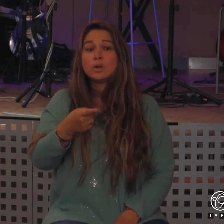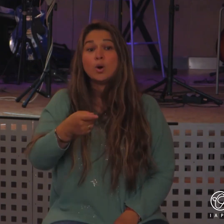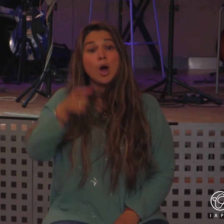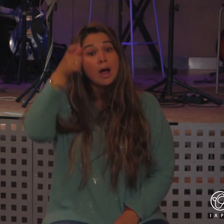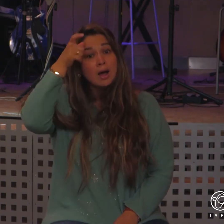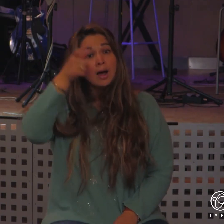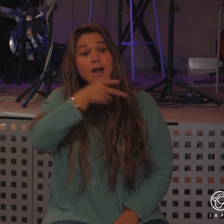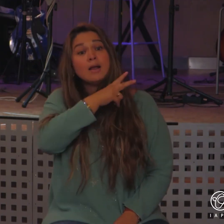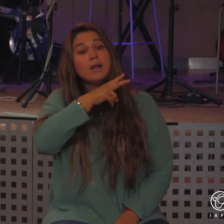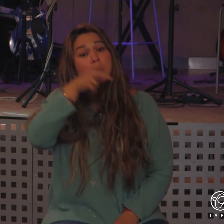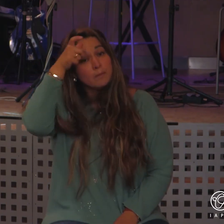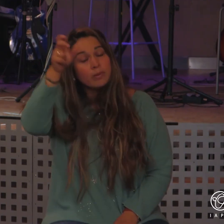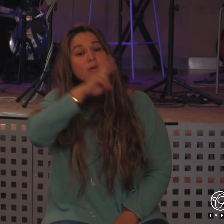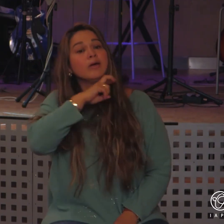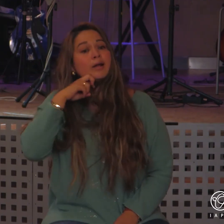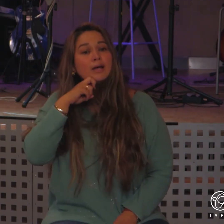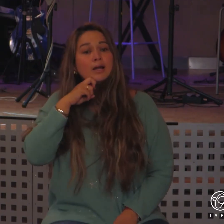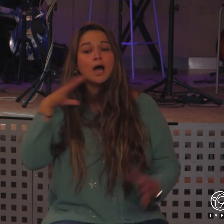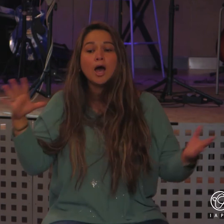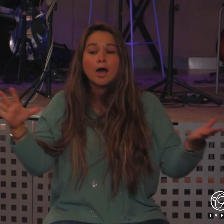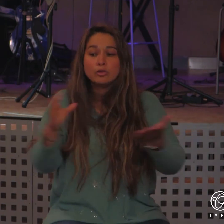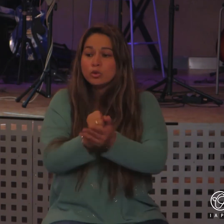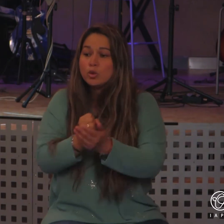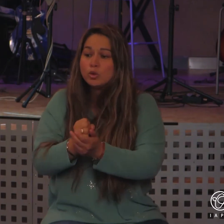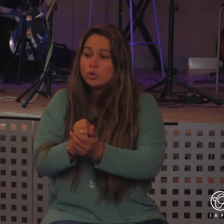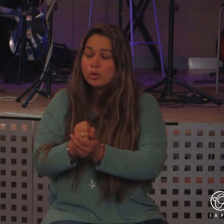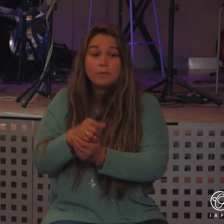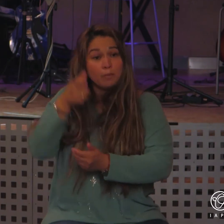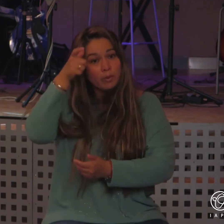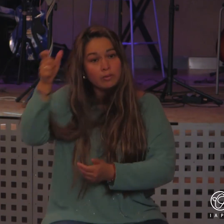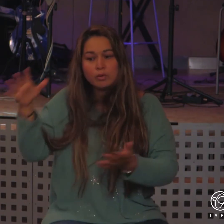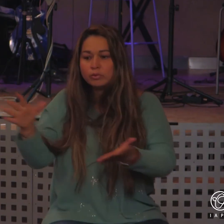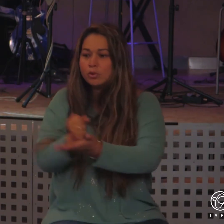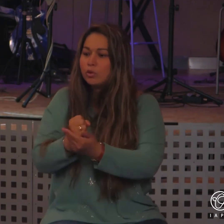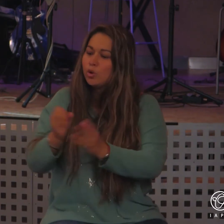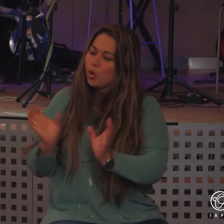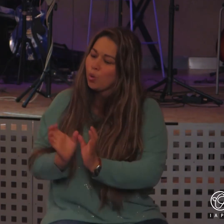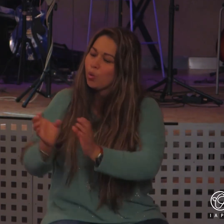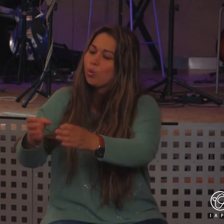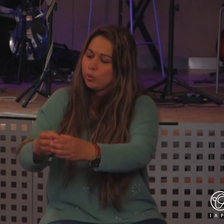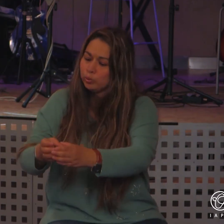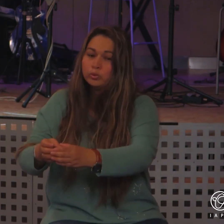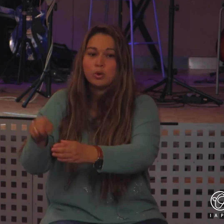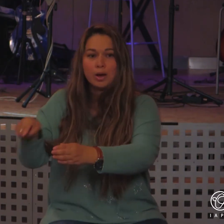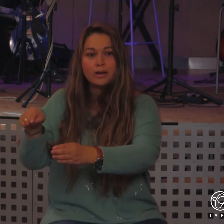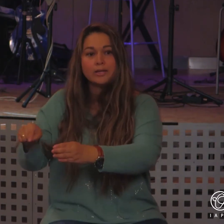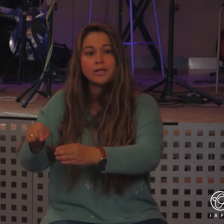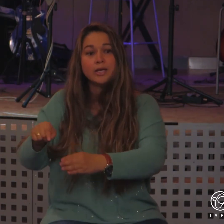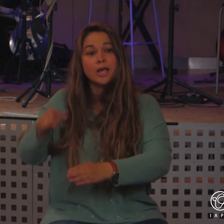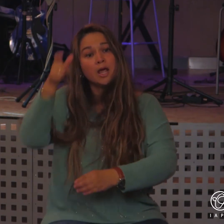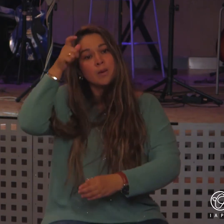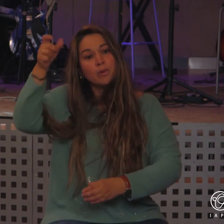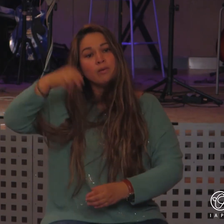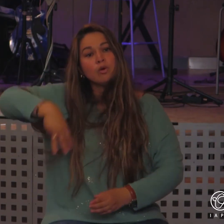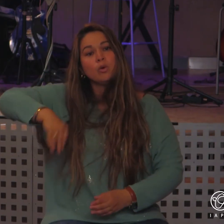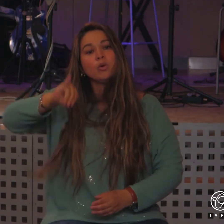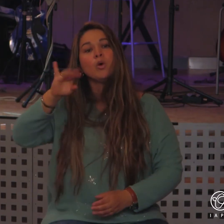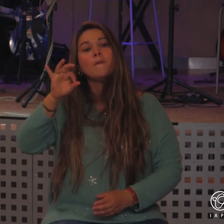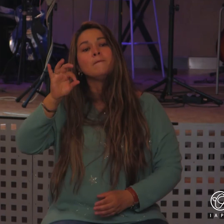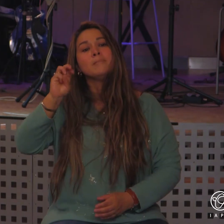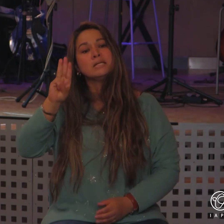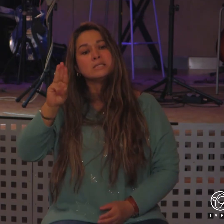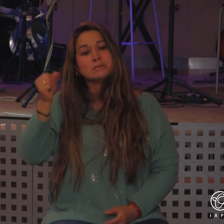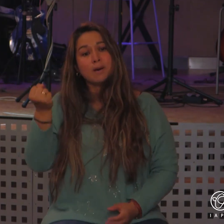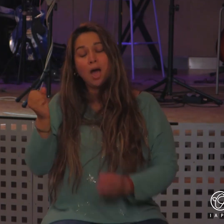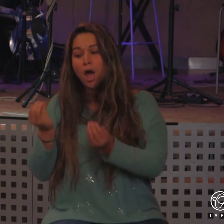Israel en Mizpa, y yo oraré por vosotros a Jehová. Y se reunieron